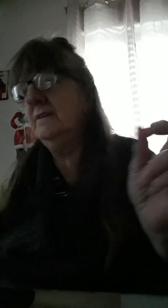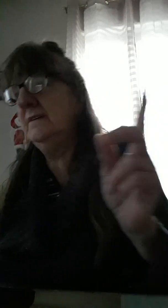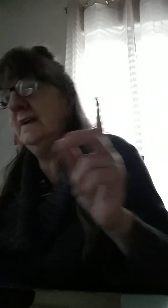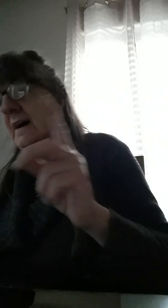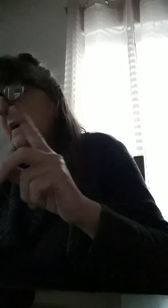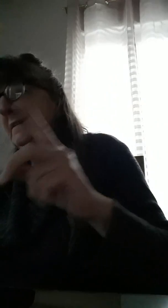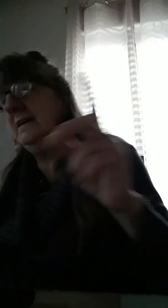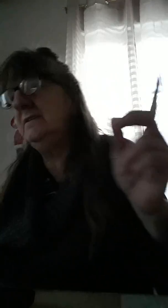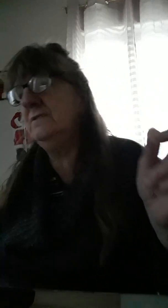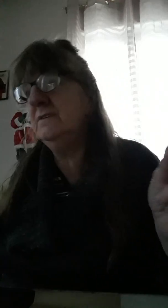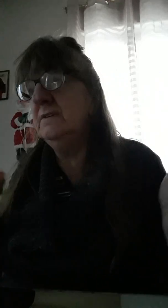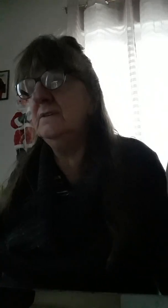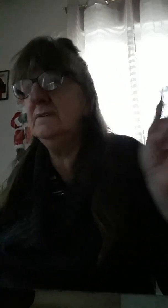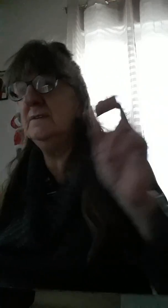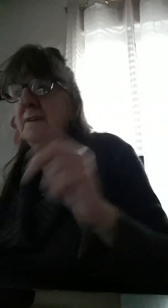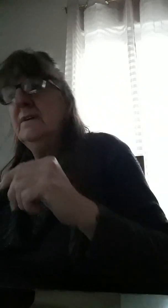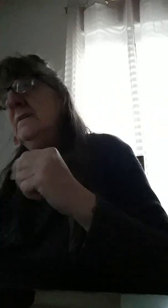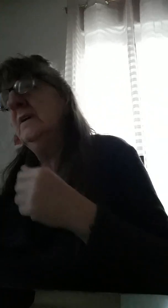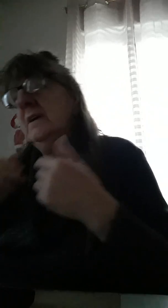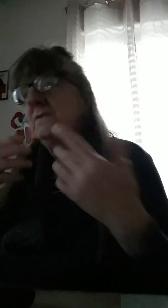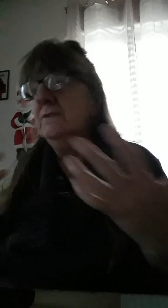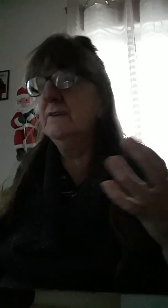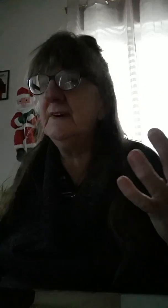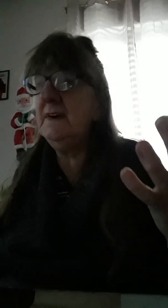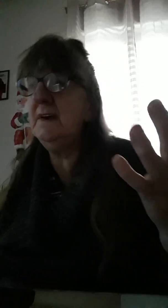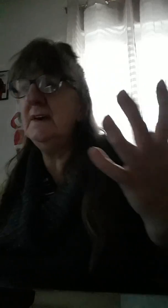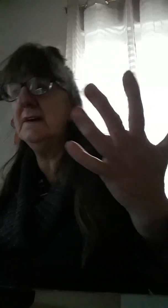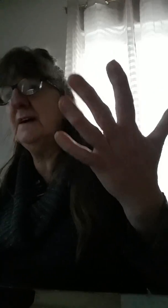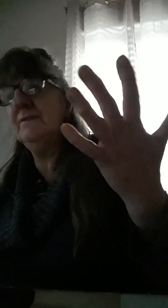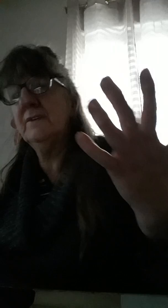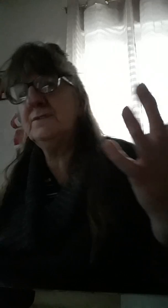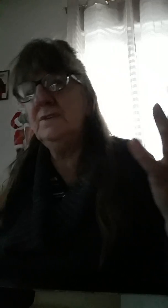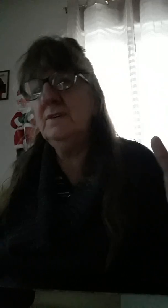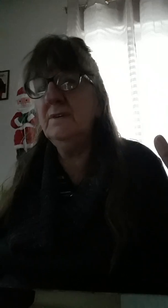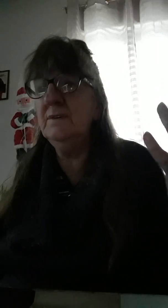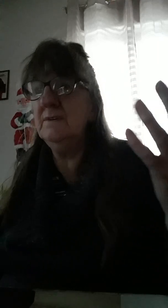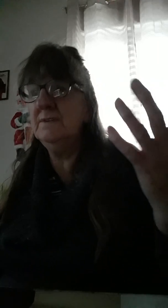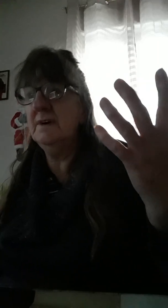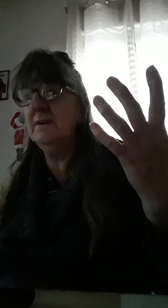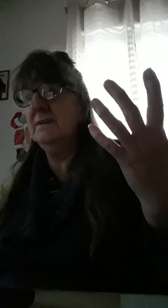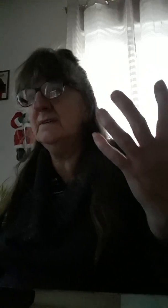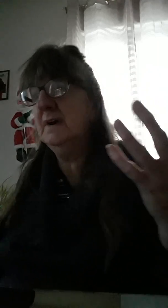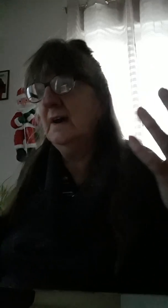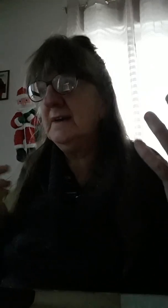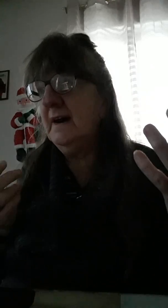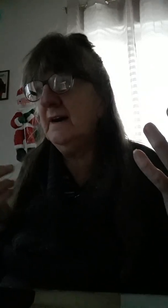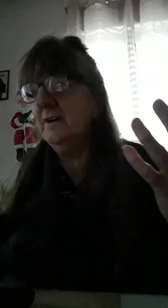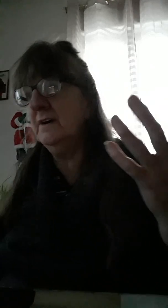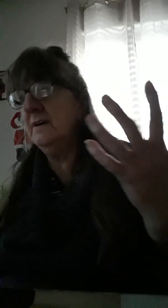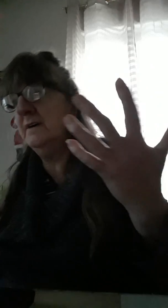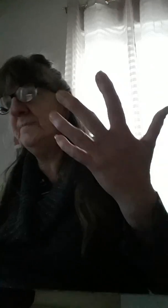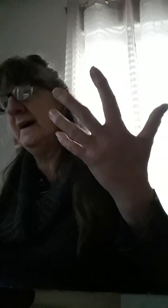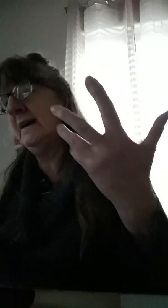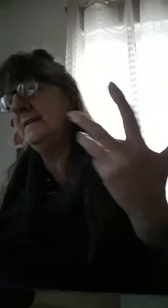Au-delà des dunes, courir la fortune, car le